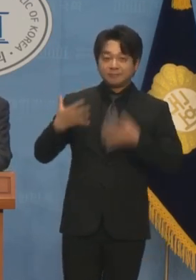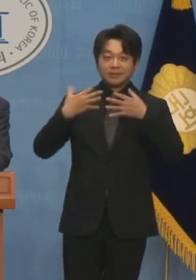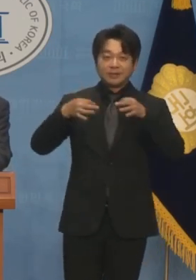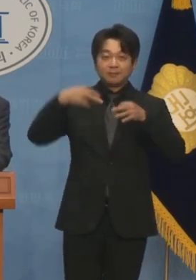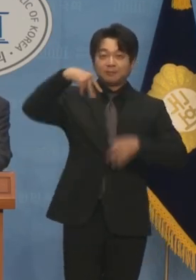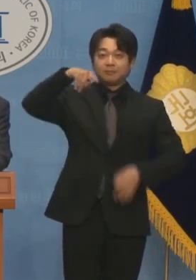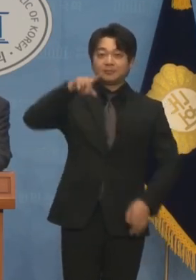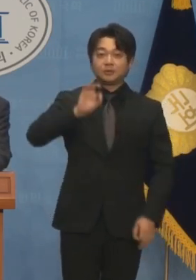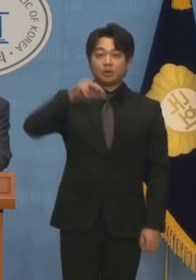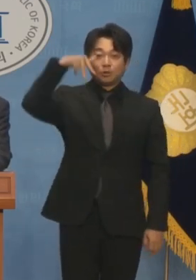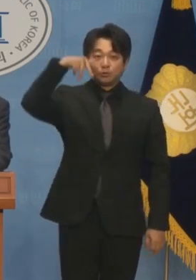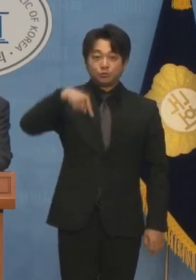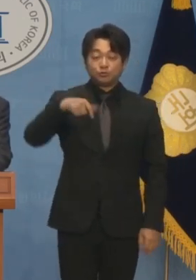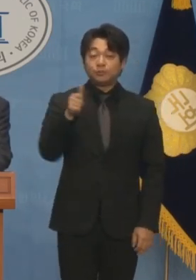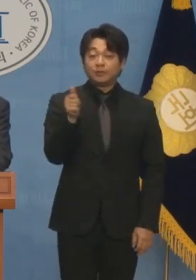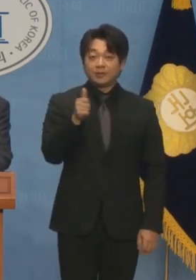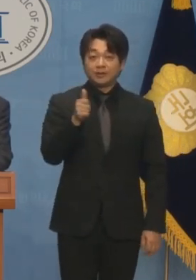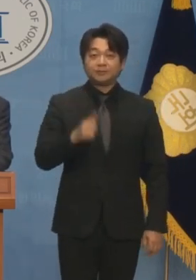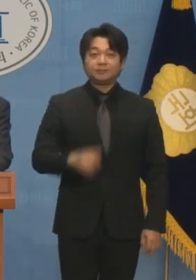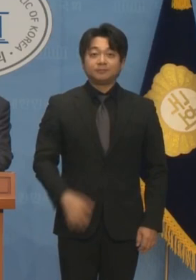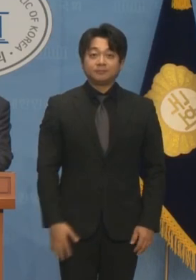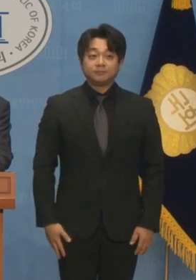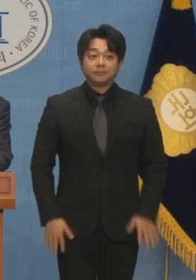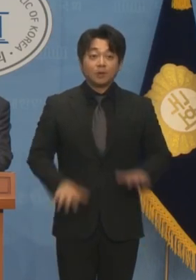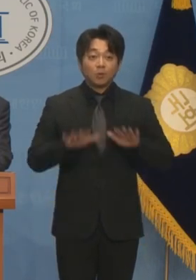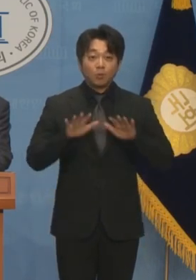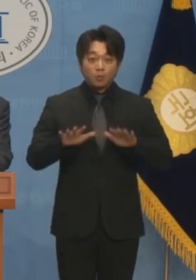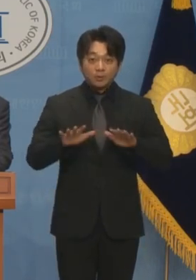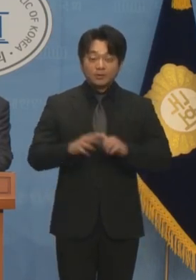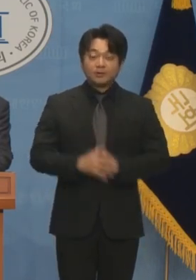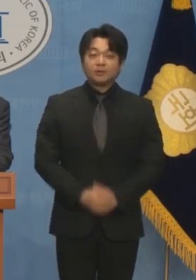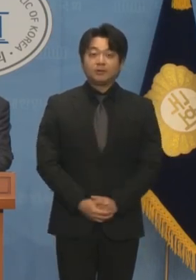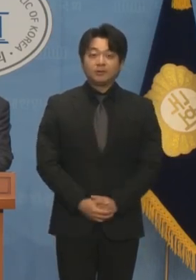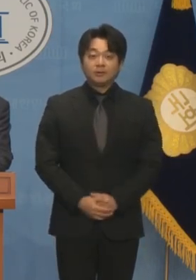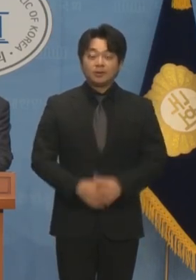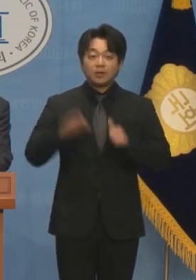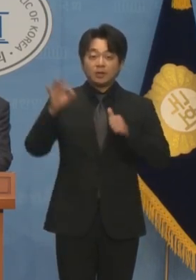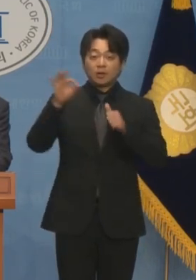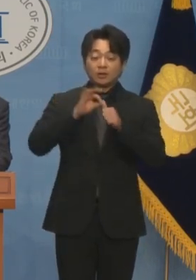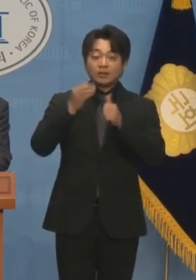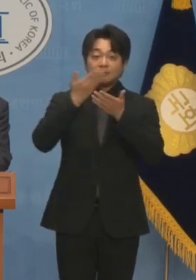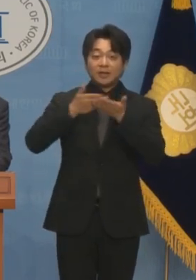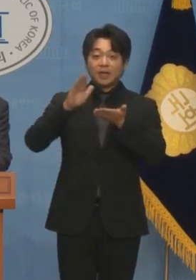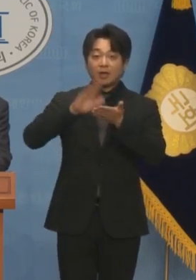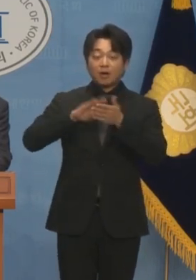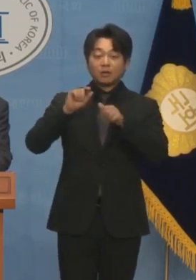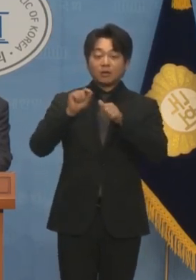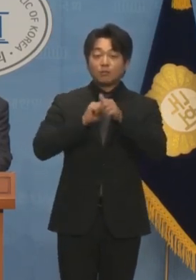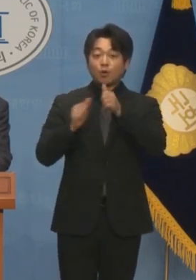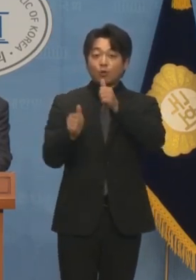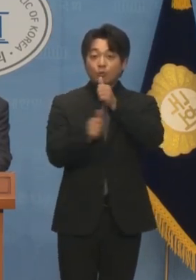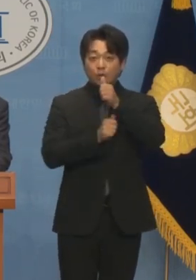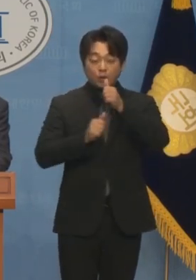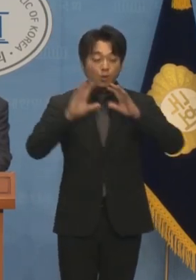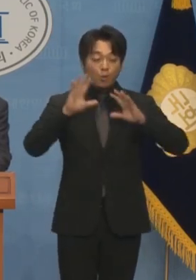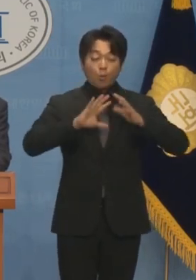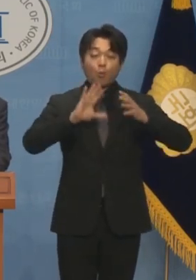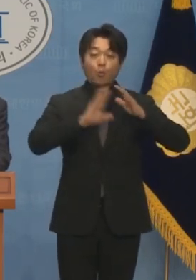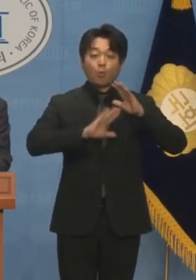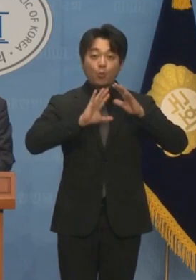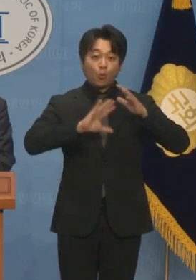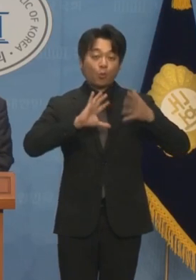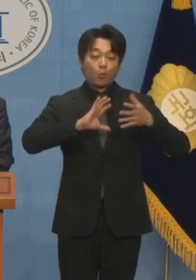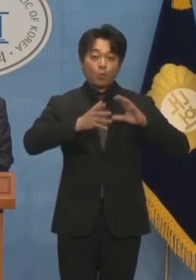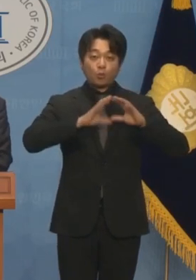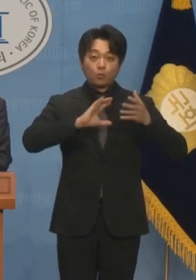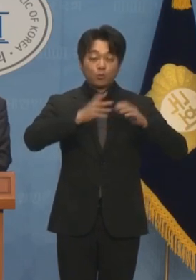의원입니다. 오늘 좀 전에 발표된 연금개혁 공론조사위원회 결과에